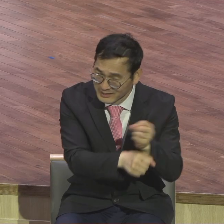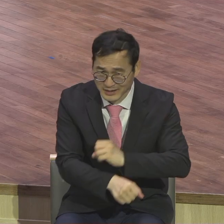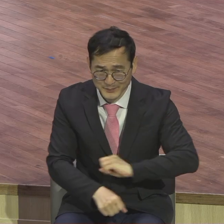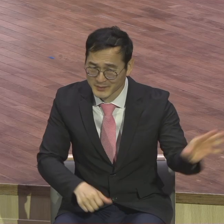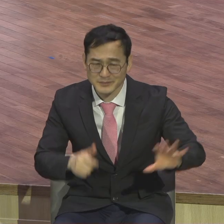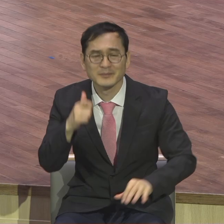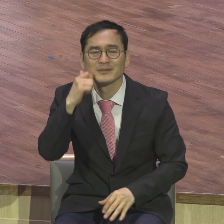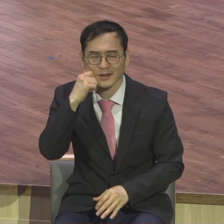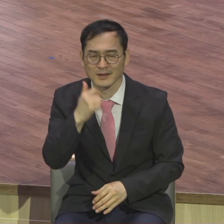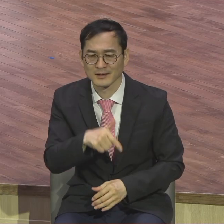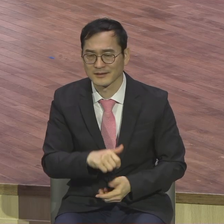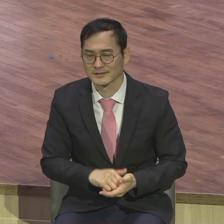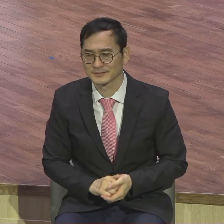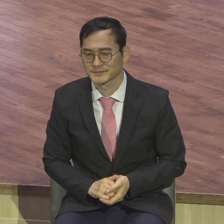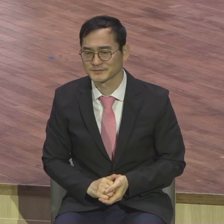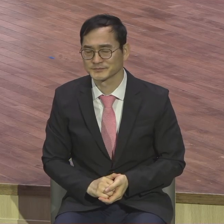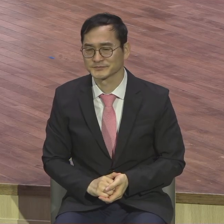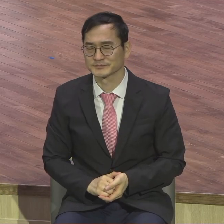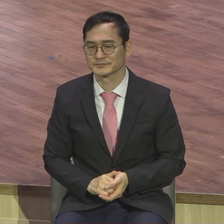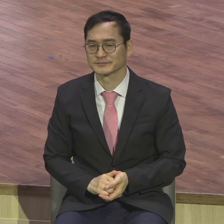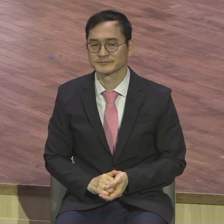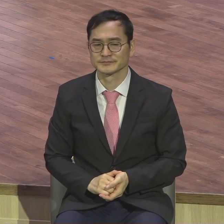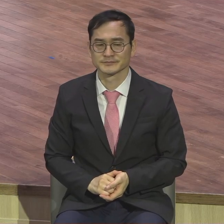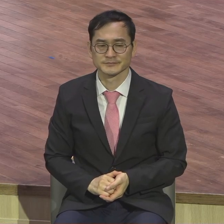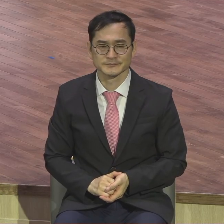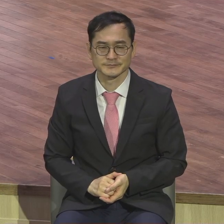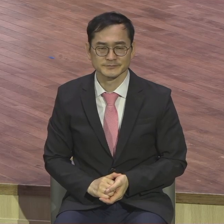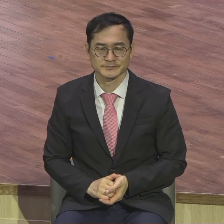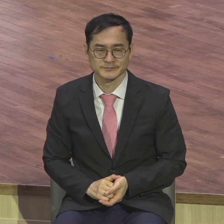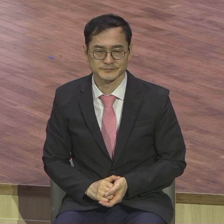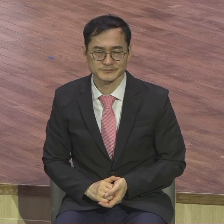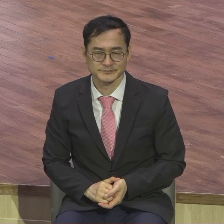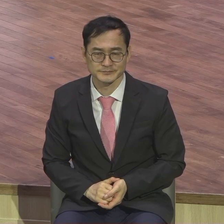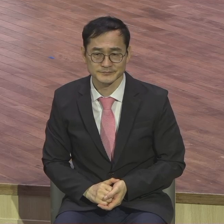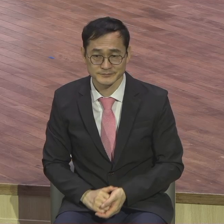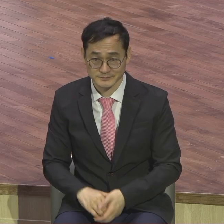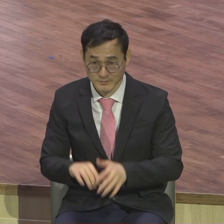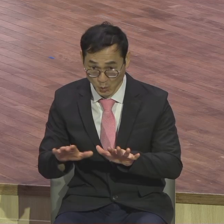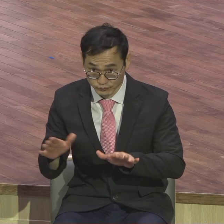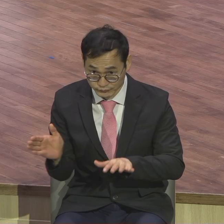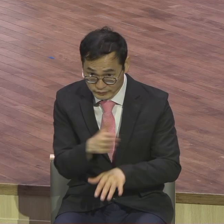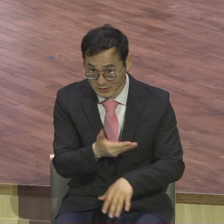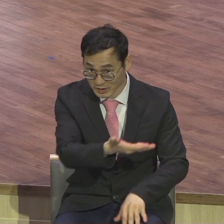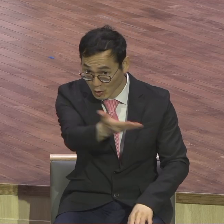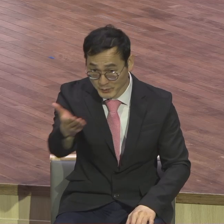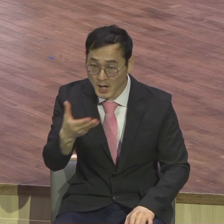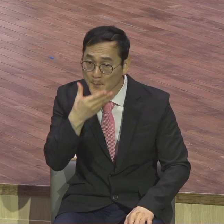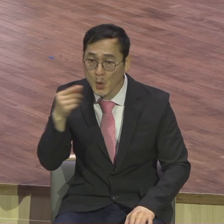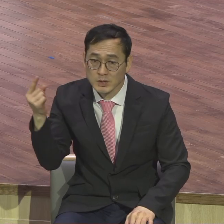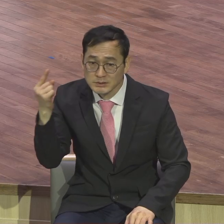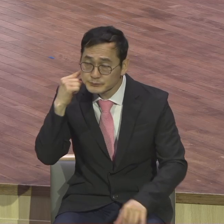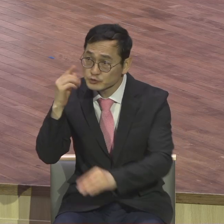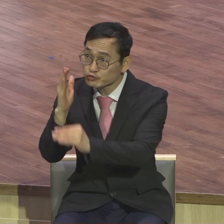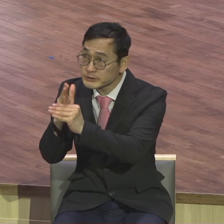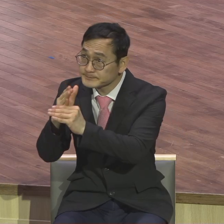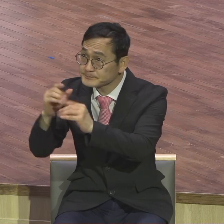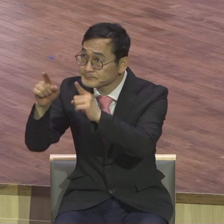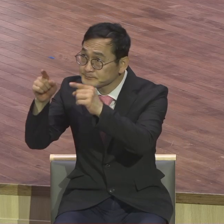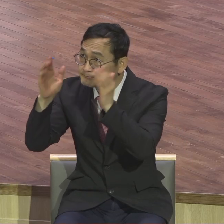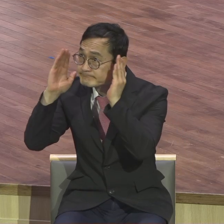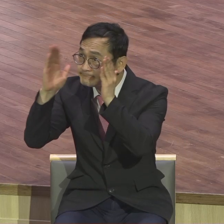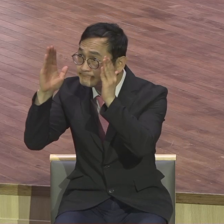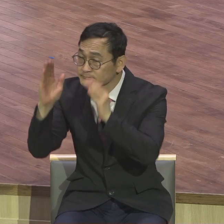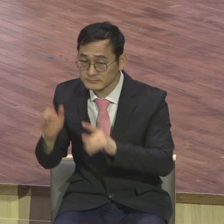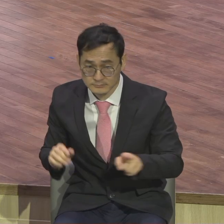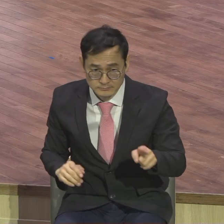지금 이 순간 영계의 모든 성도는 보금보다 더 크게 보이는 것 다 내려놓으시